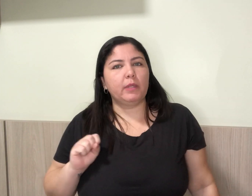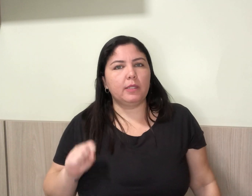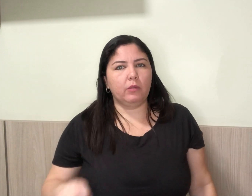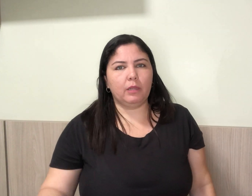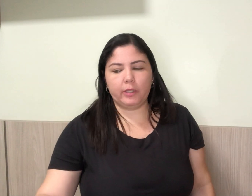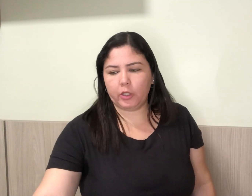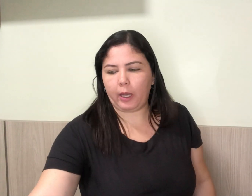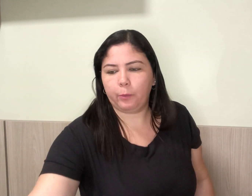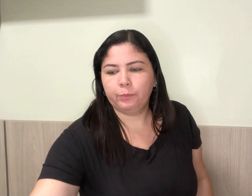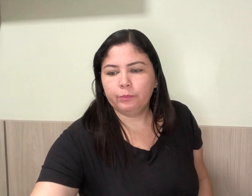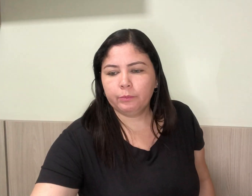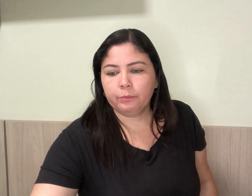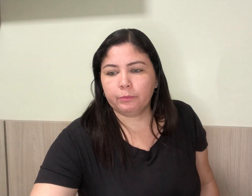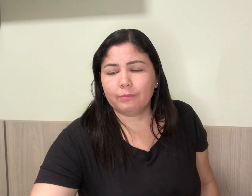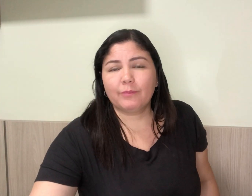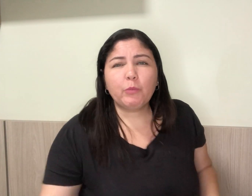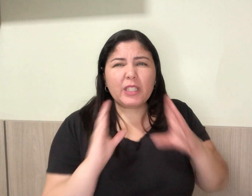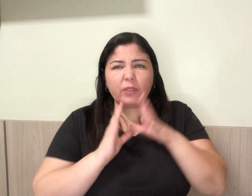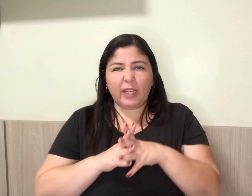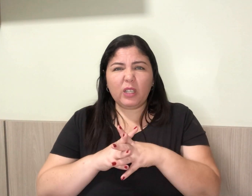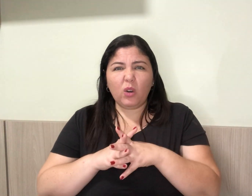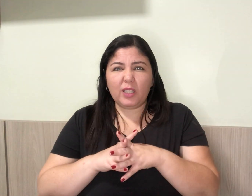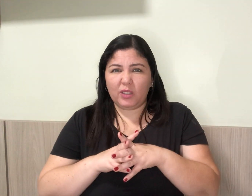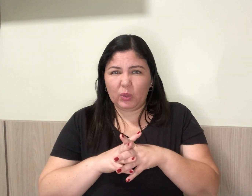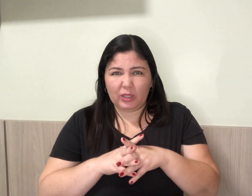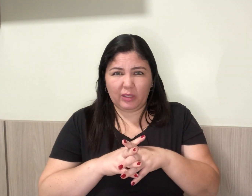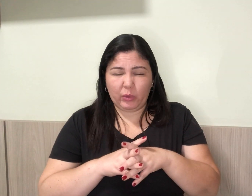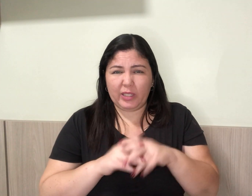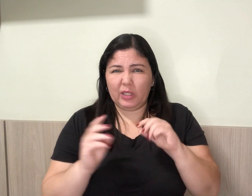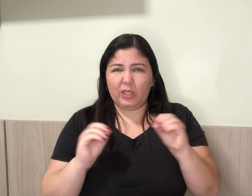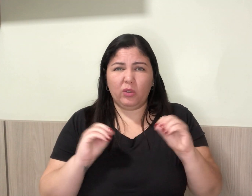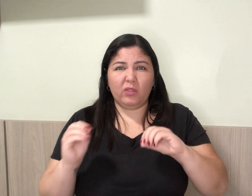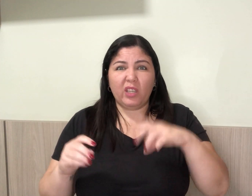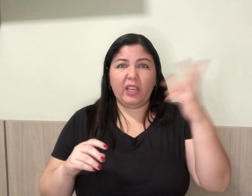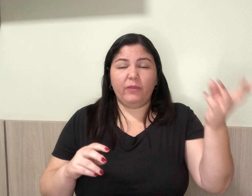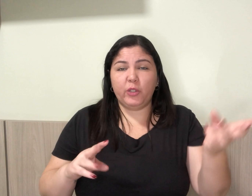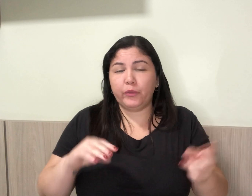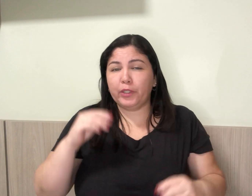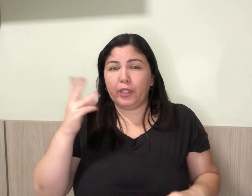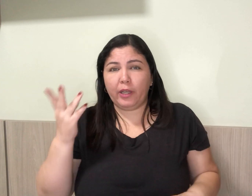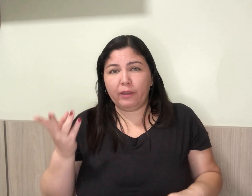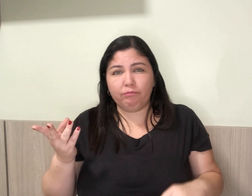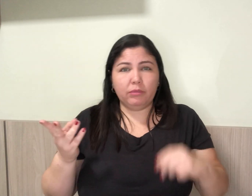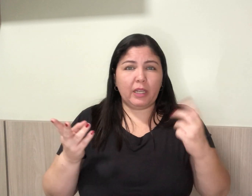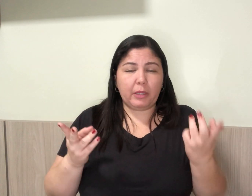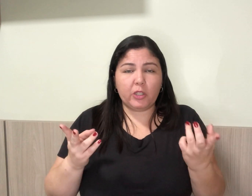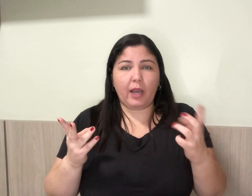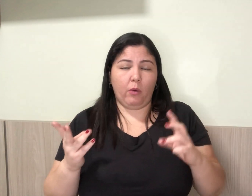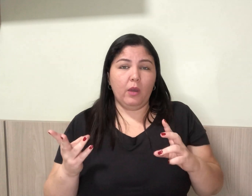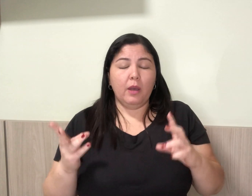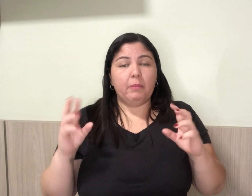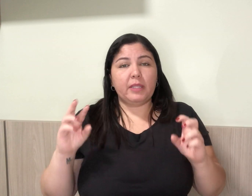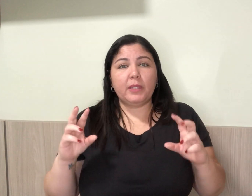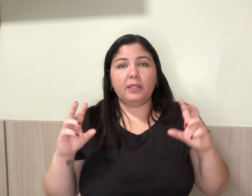expressão gramatical. Não precisa ficar decorando tanto essas questões, o que é afetivo, o que é gramatical, mas é pra vocês terem